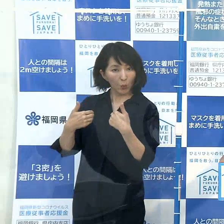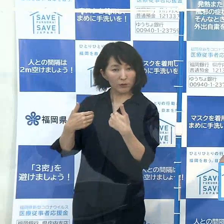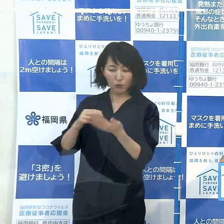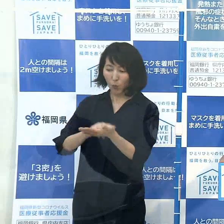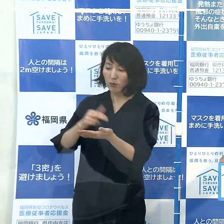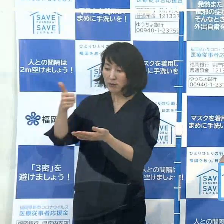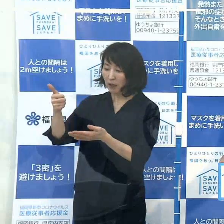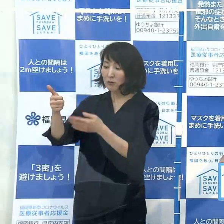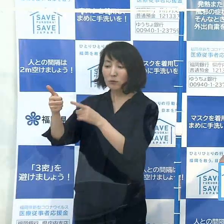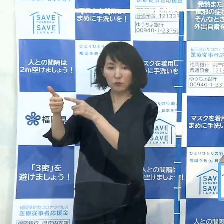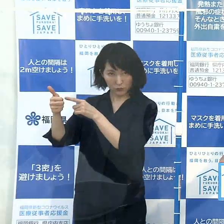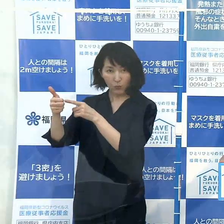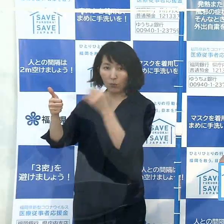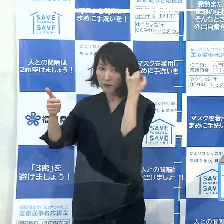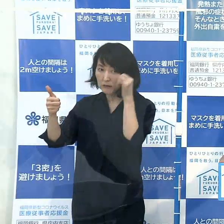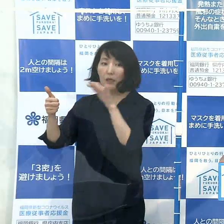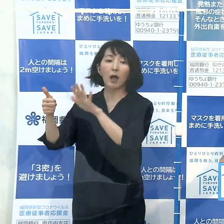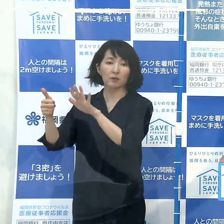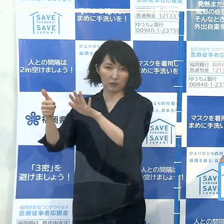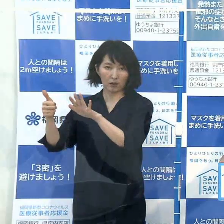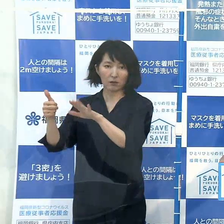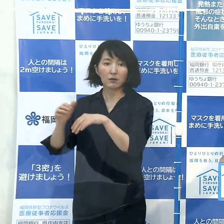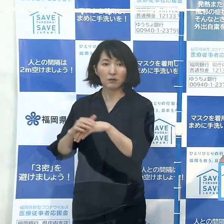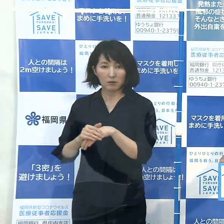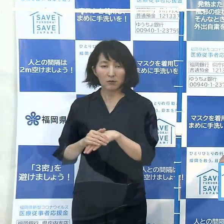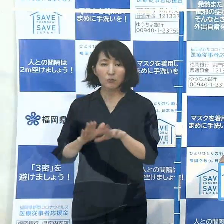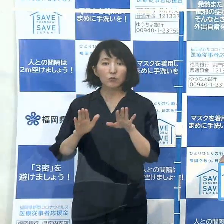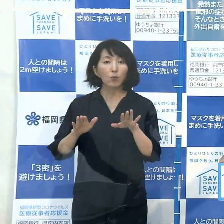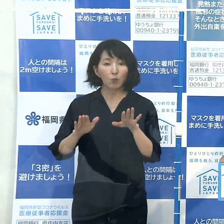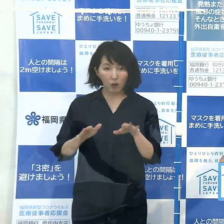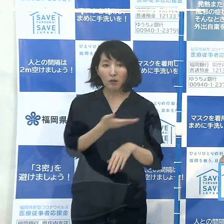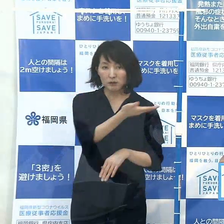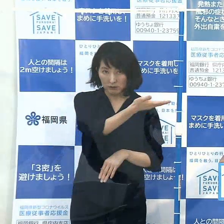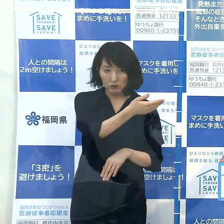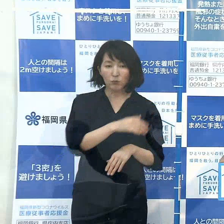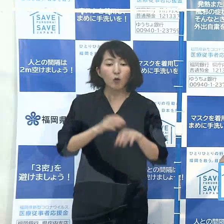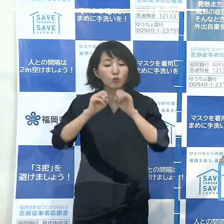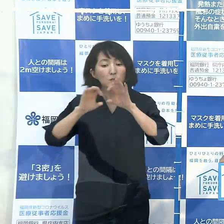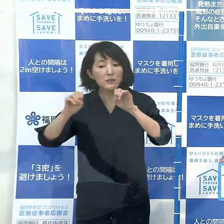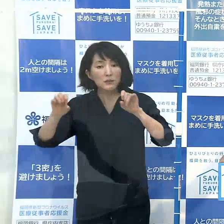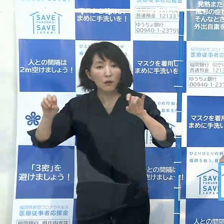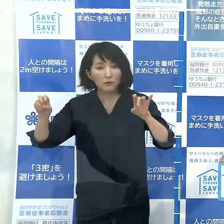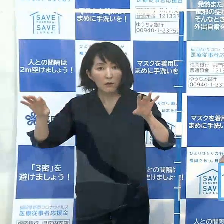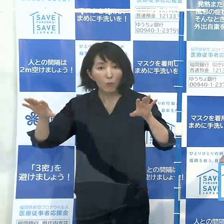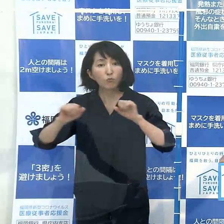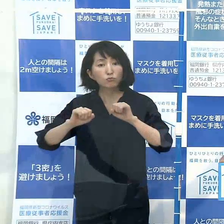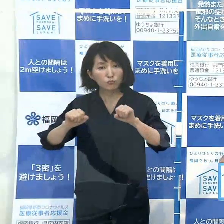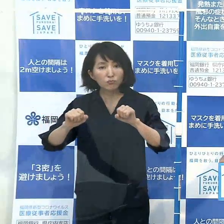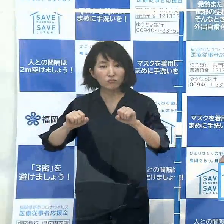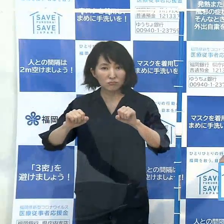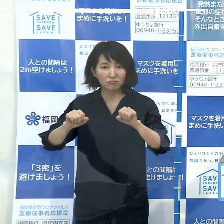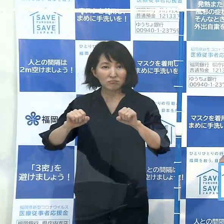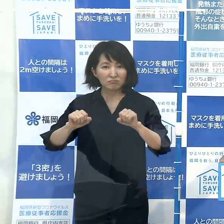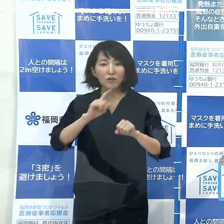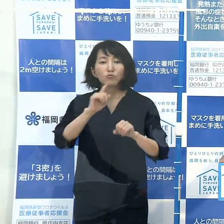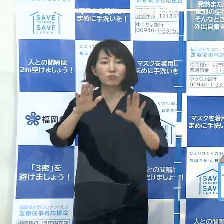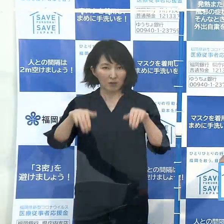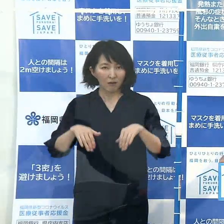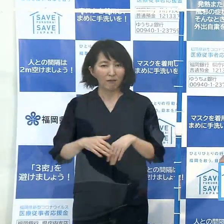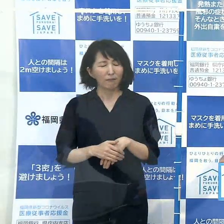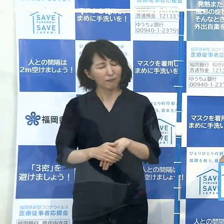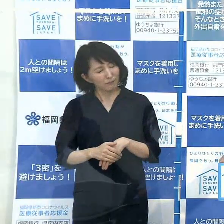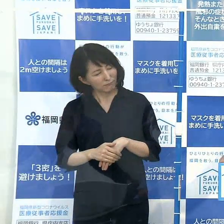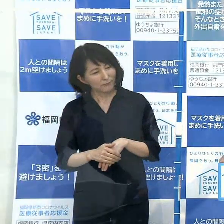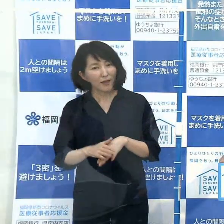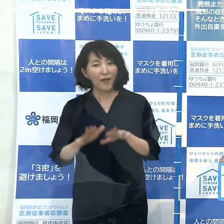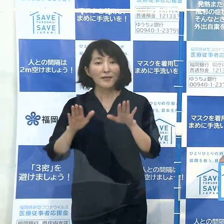が、今日知事がお話しされたのは健康なんか呼びかけであるとかですね、正直これで、今の急